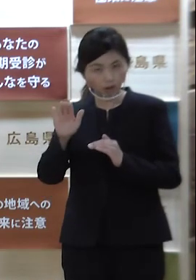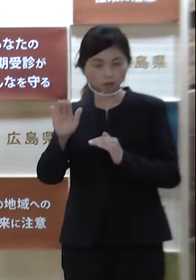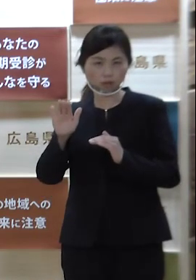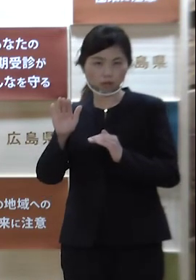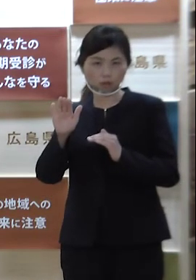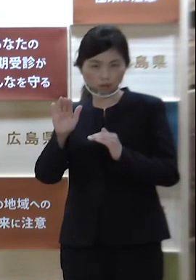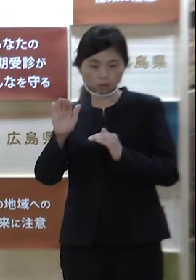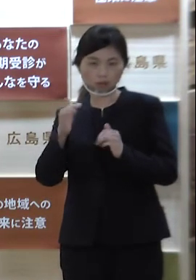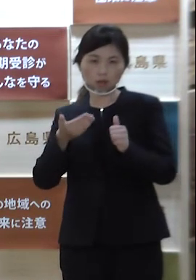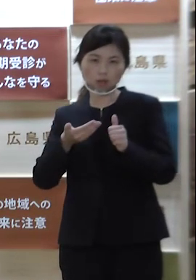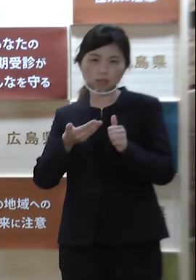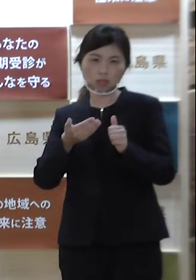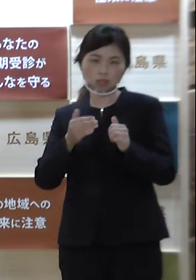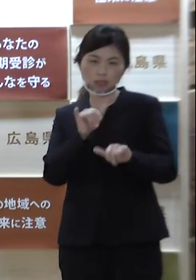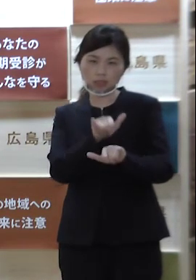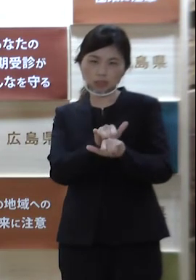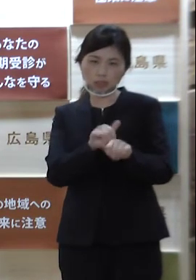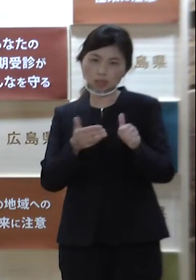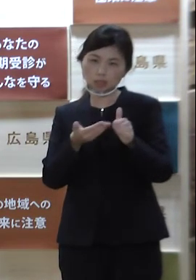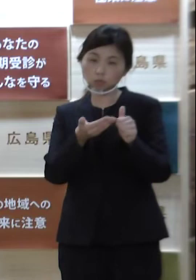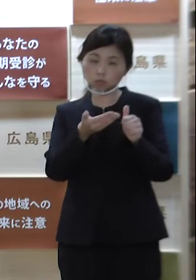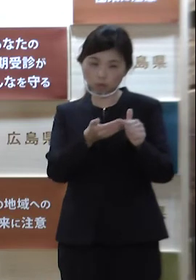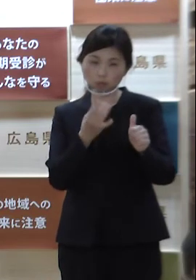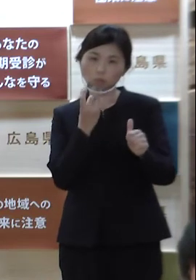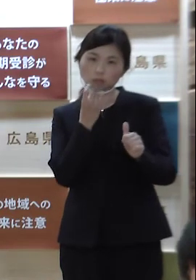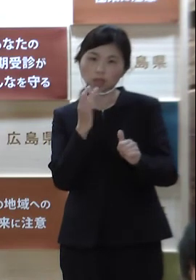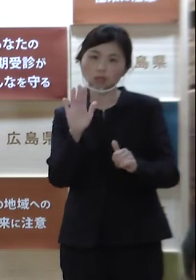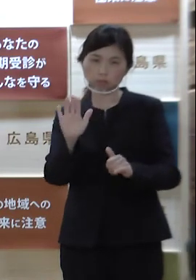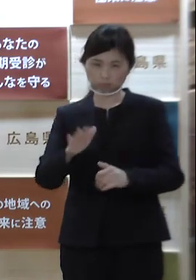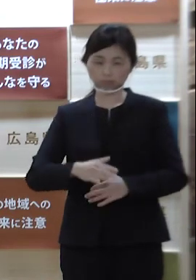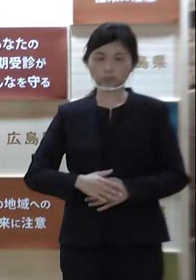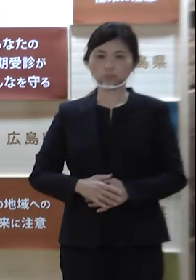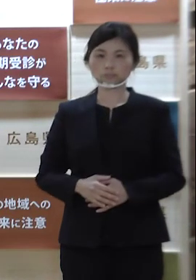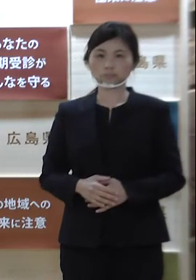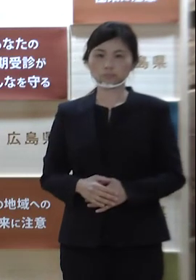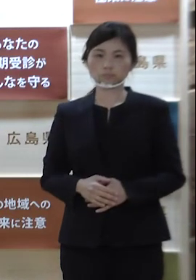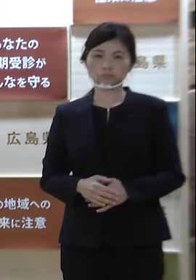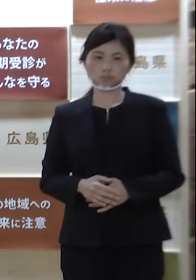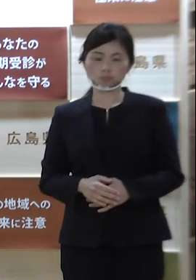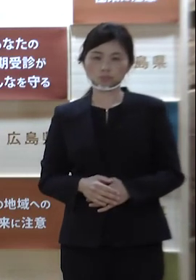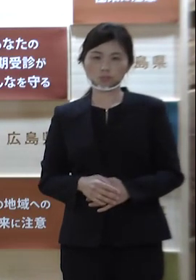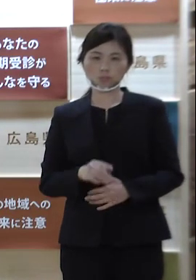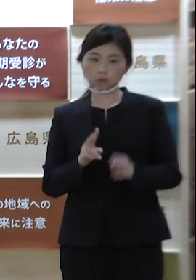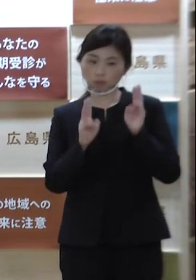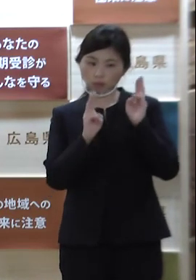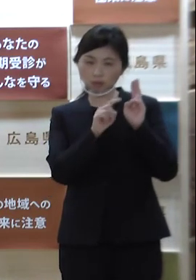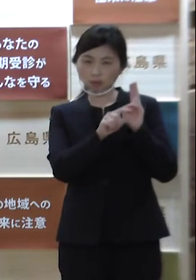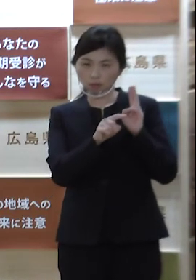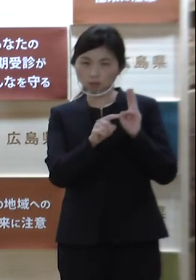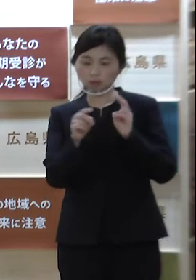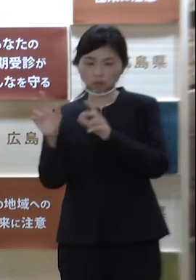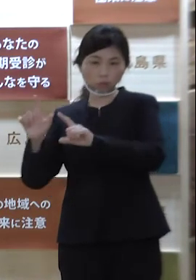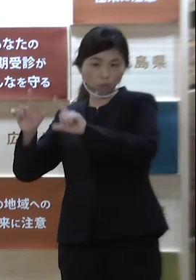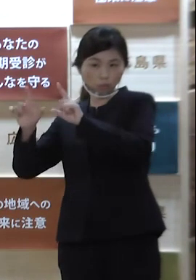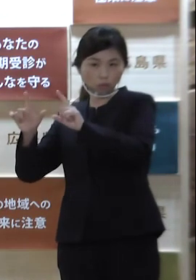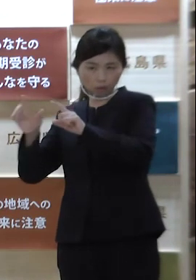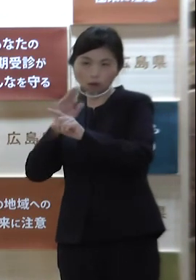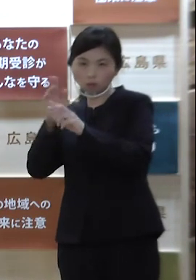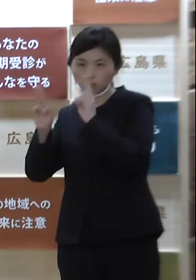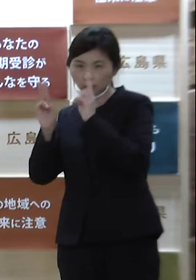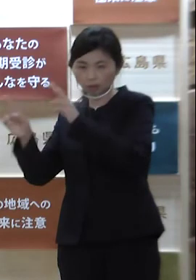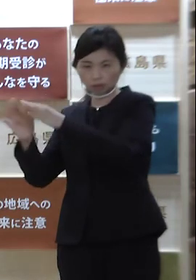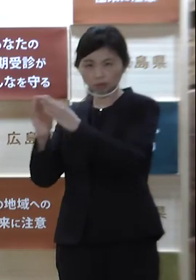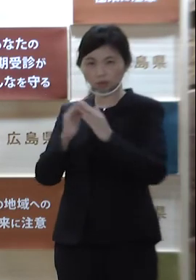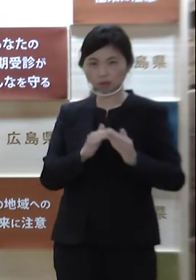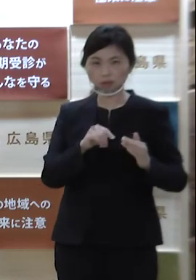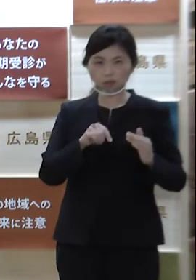育成という意味でも一緒に期待をするところでございます。同社からはこの度の本社移転により名実ともに広